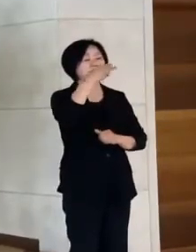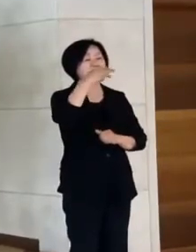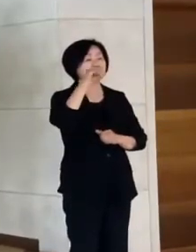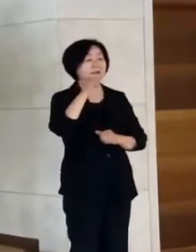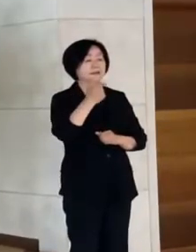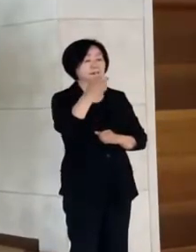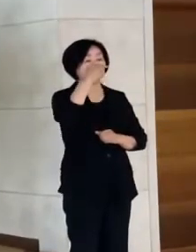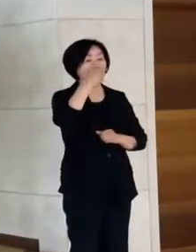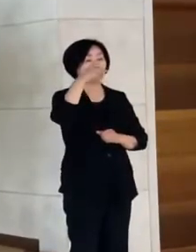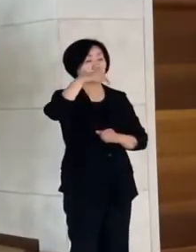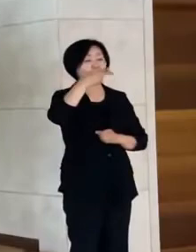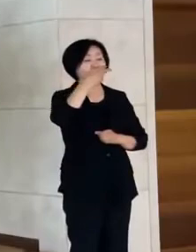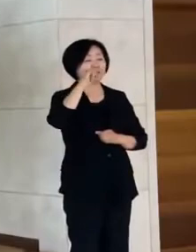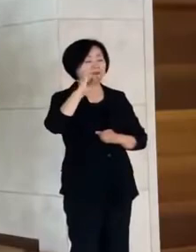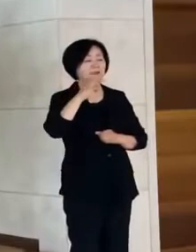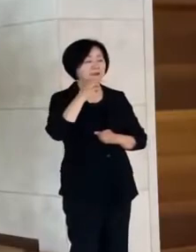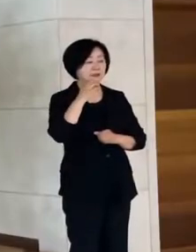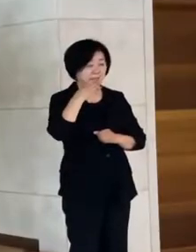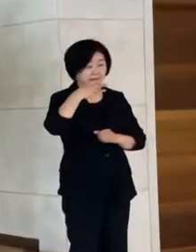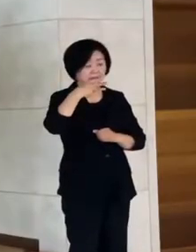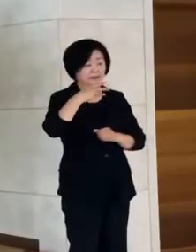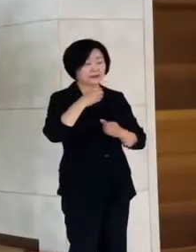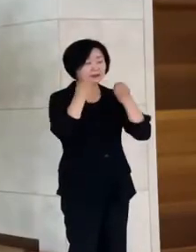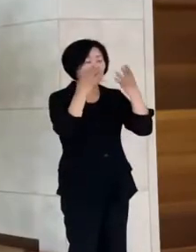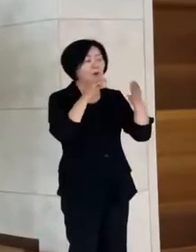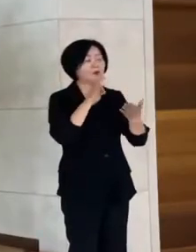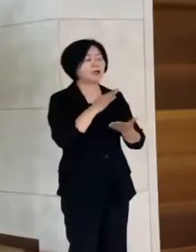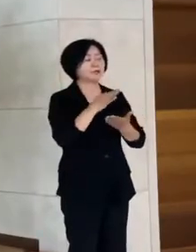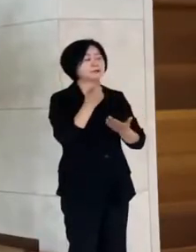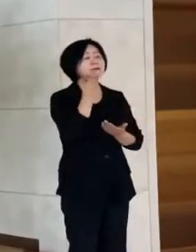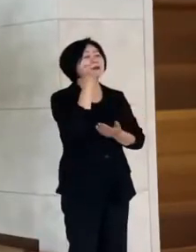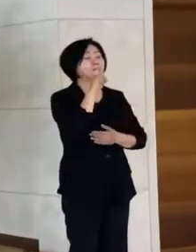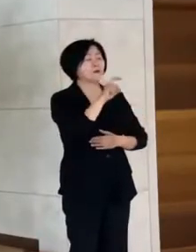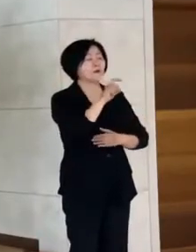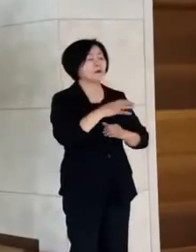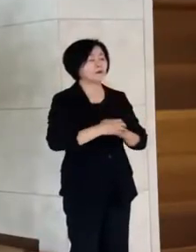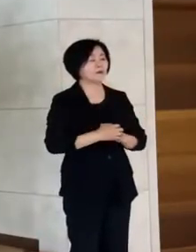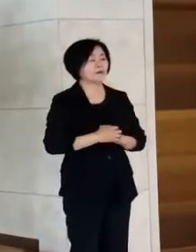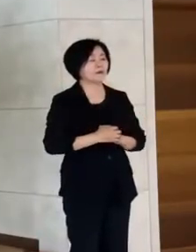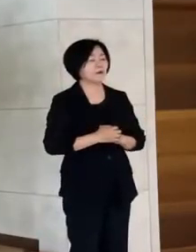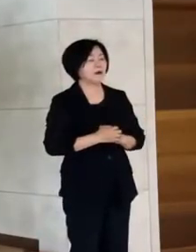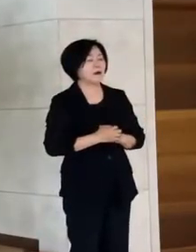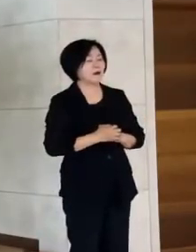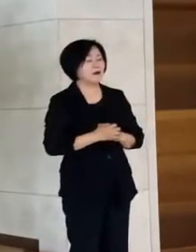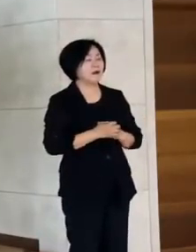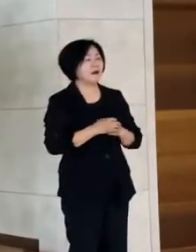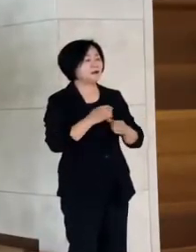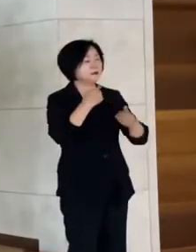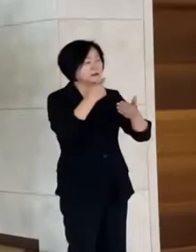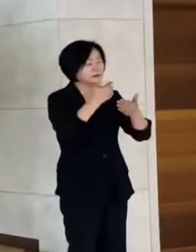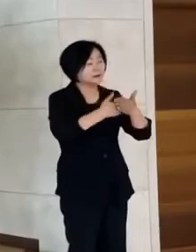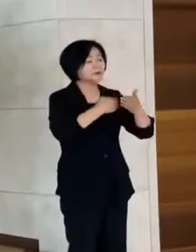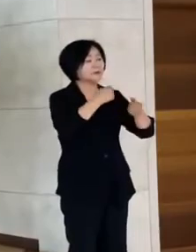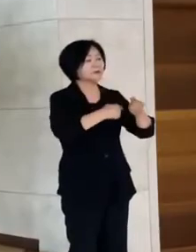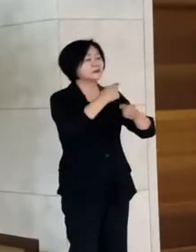뉴딜이라는 새로운 가치를 발견하고 민선 7기 후반기 정책